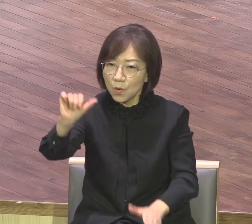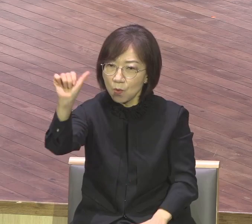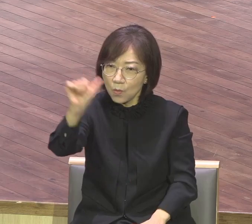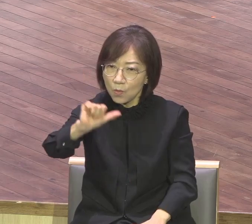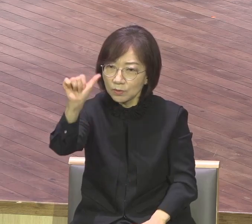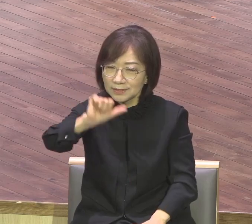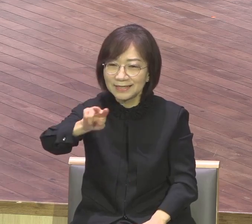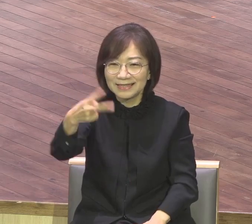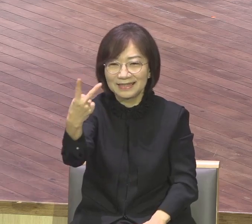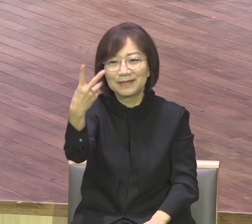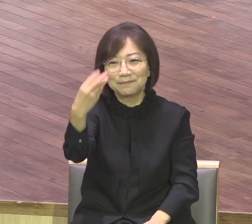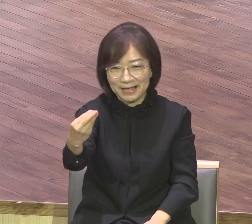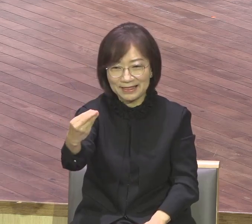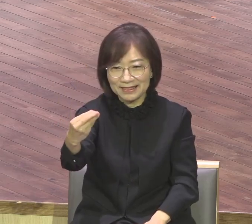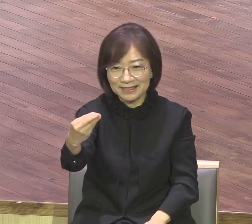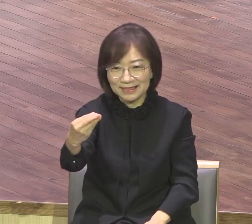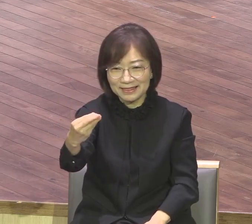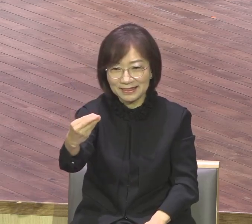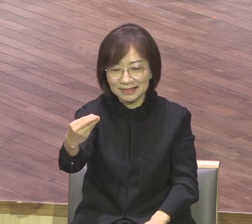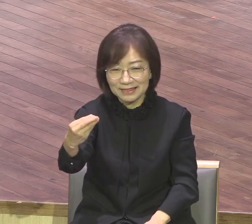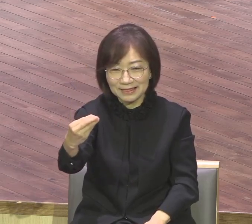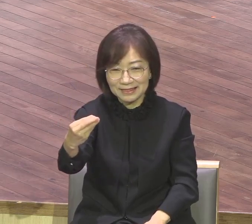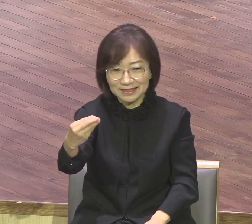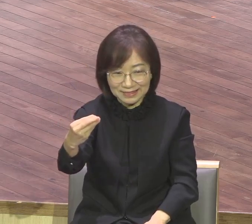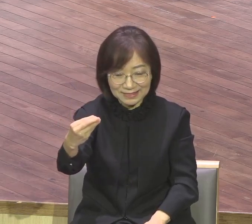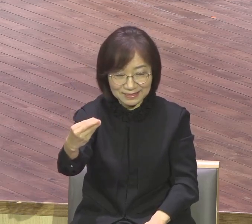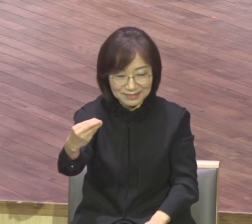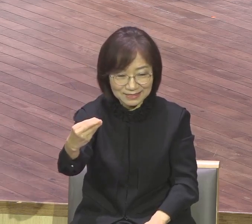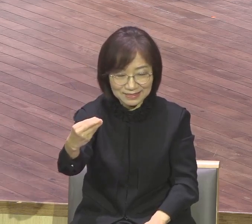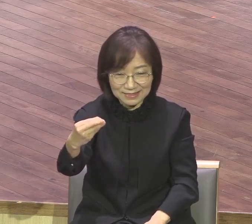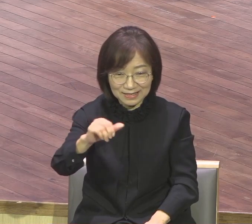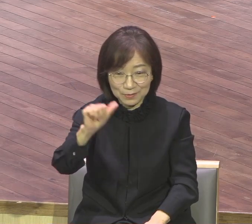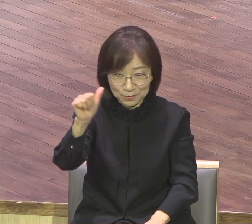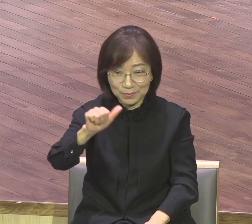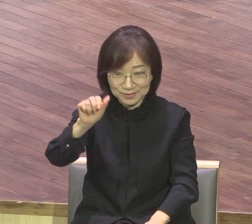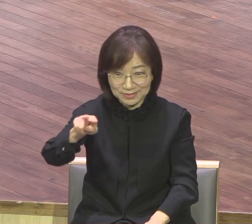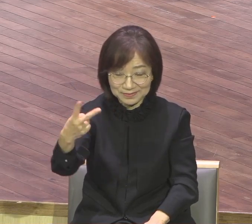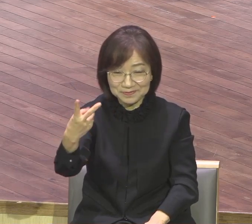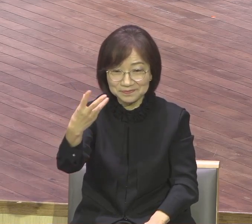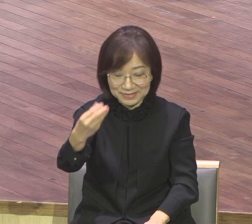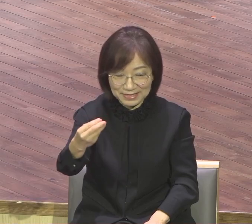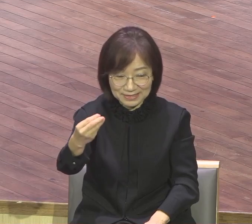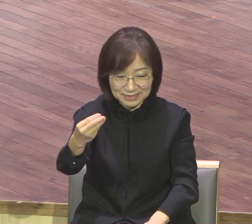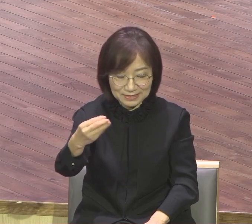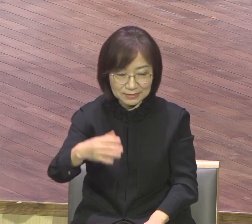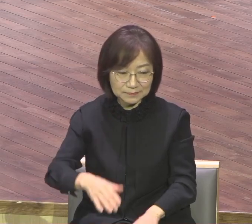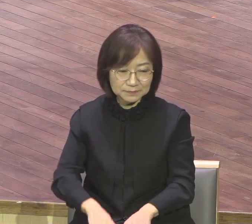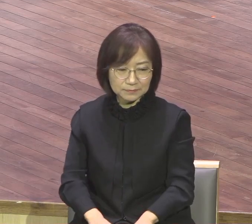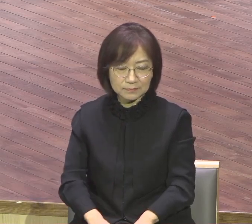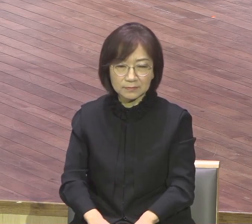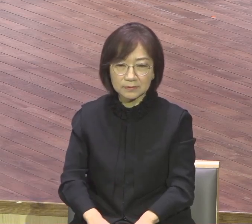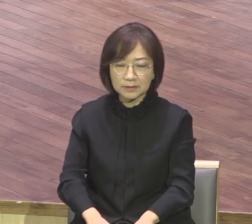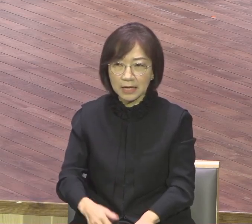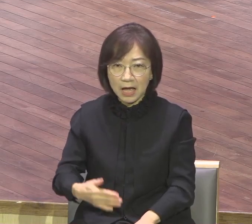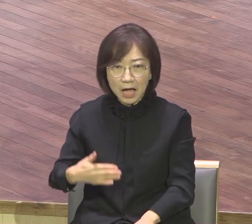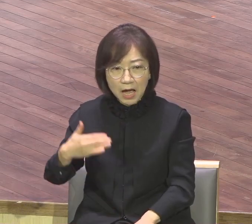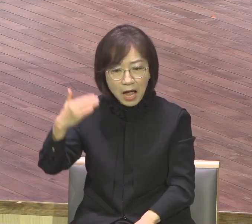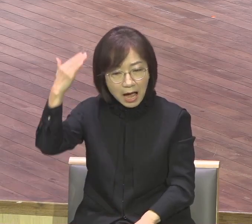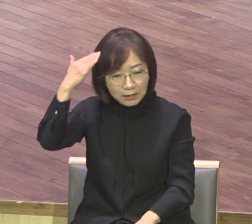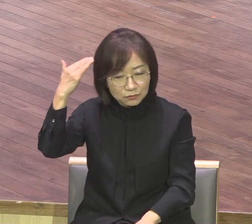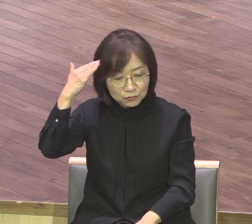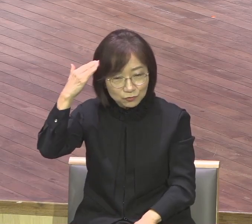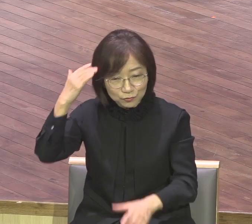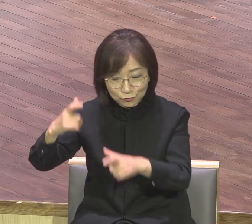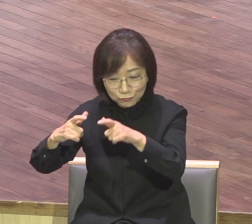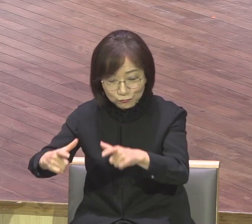Colombia, solo en Colombia está habitando 52 millones. 이 콜롬비아는 우리나라 땅의